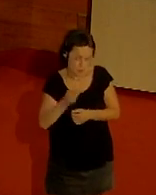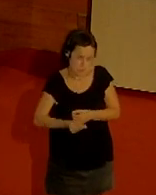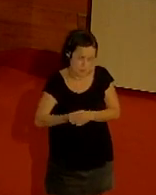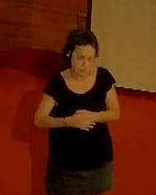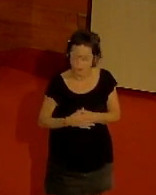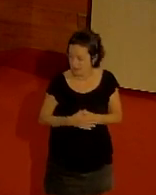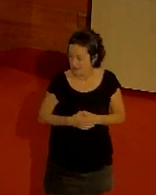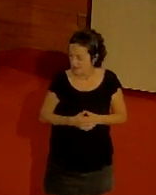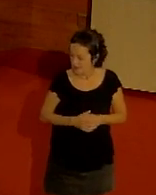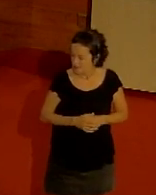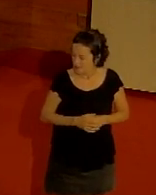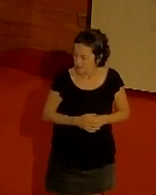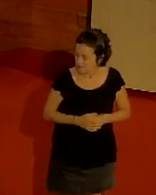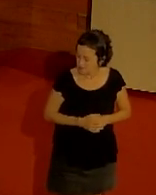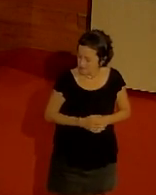yo.